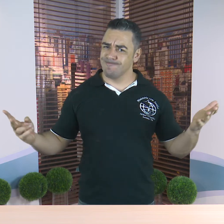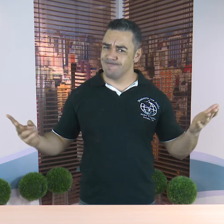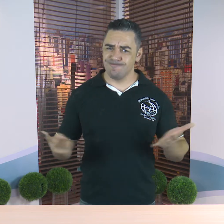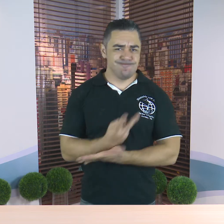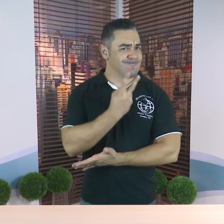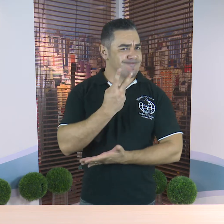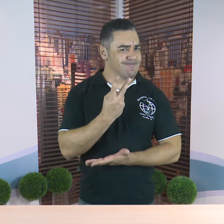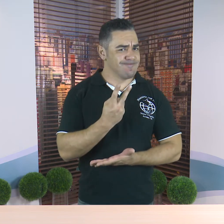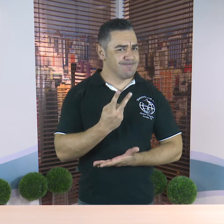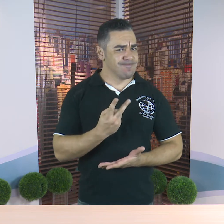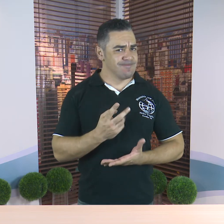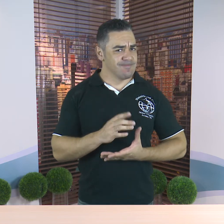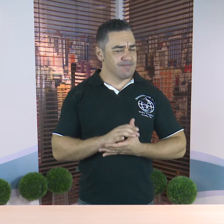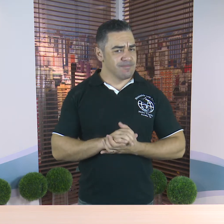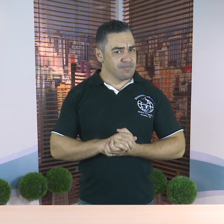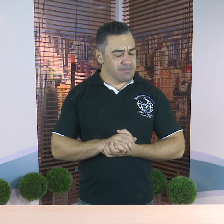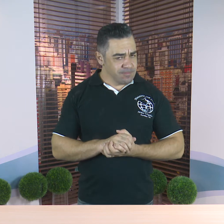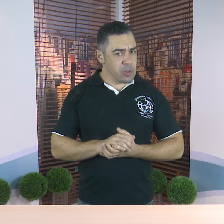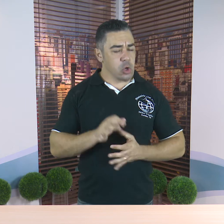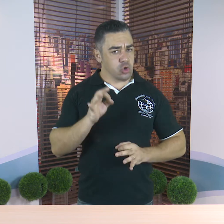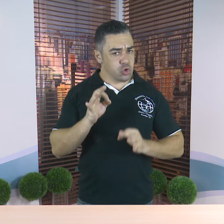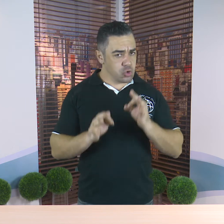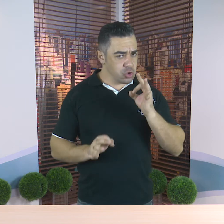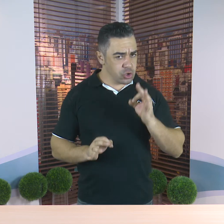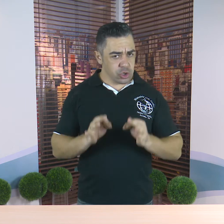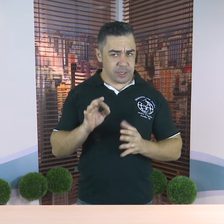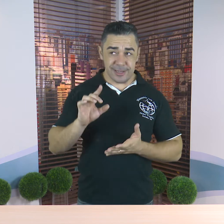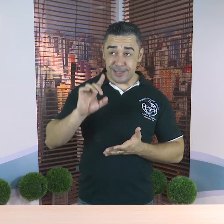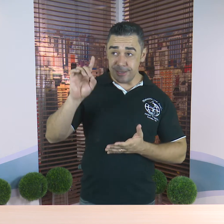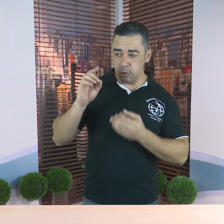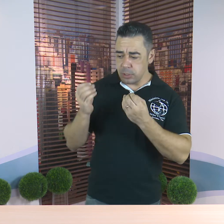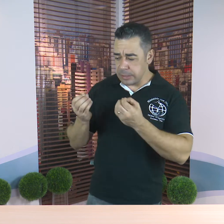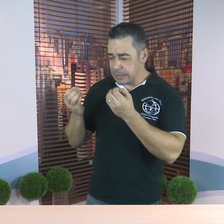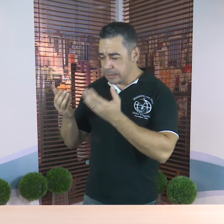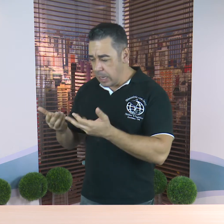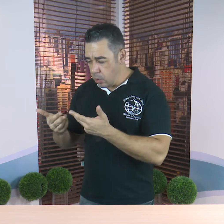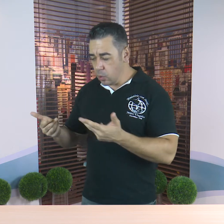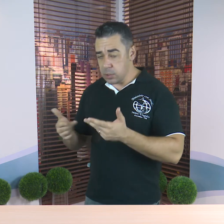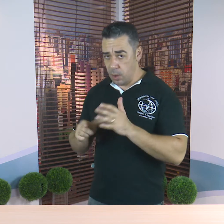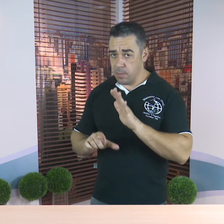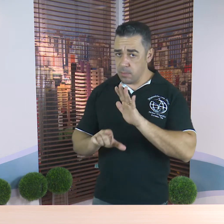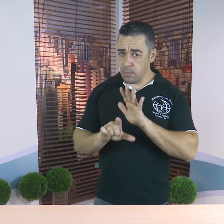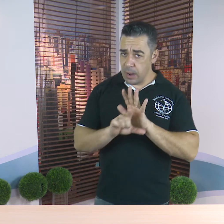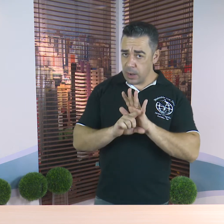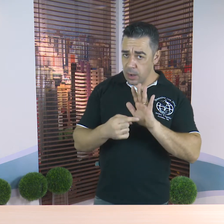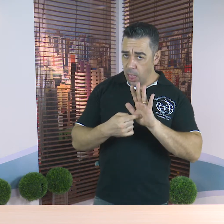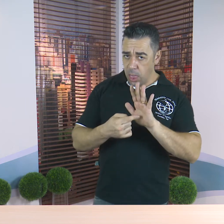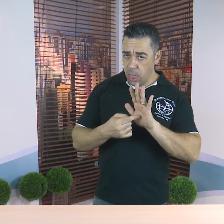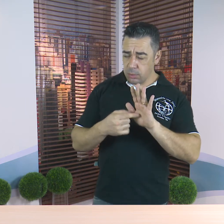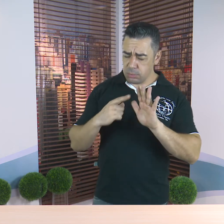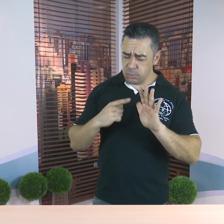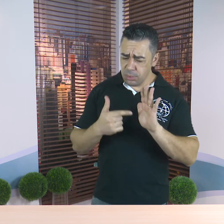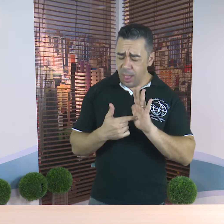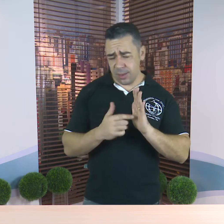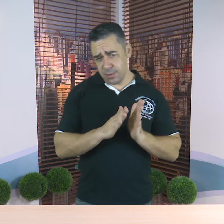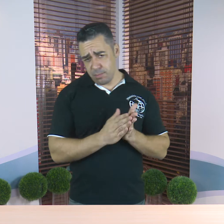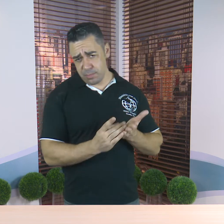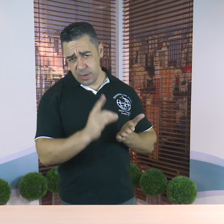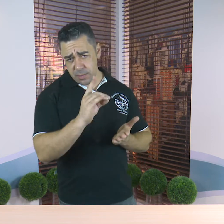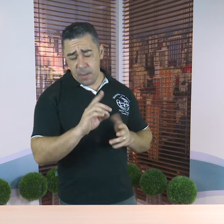enganados. A justiça retributiva, embora seja uma lei que está presente nas Escrituras Sagradas, nem sempre dá